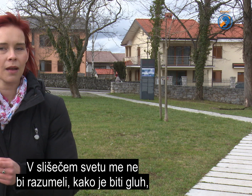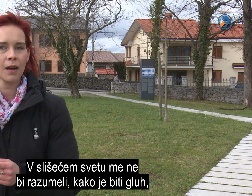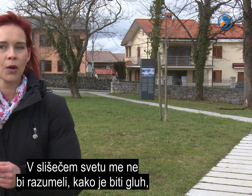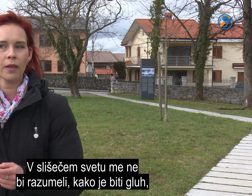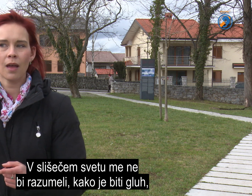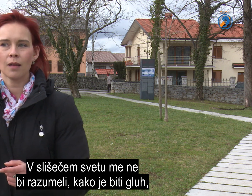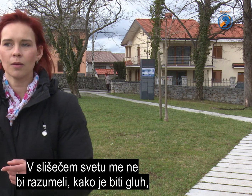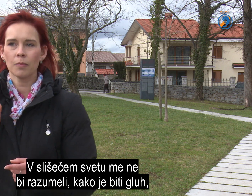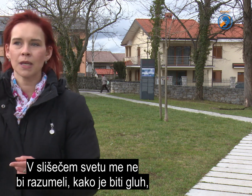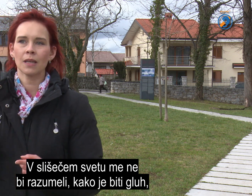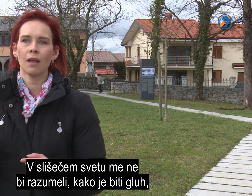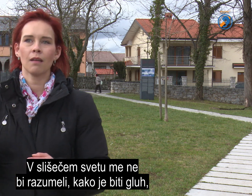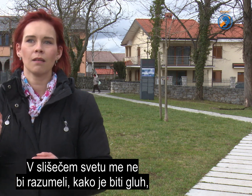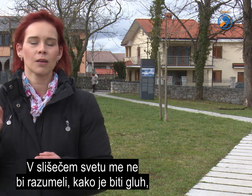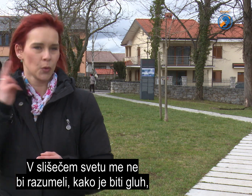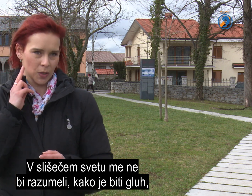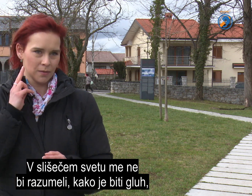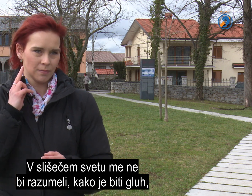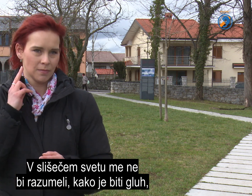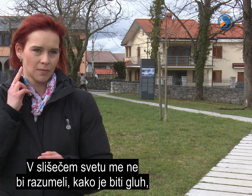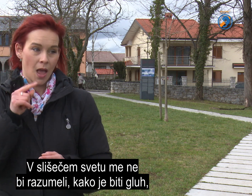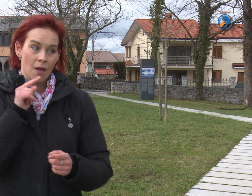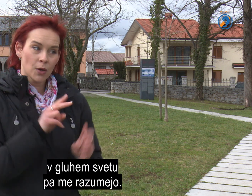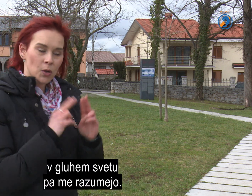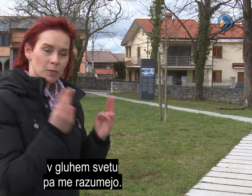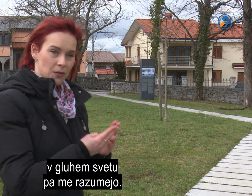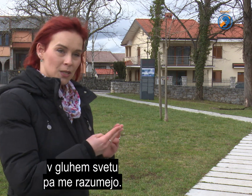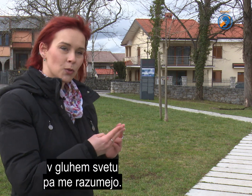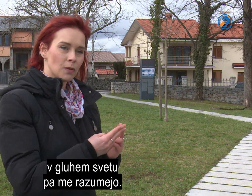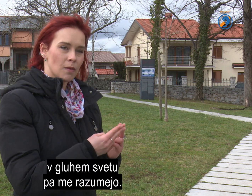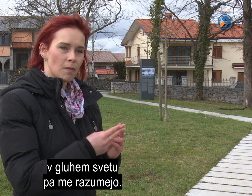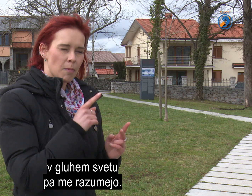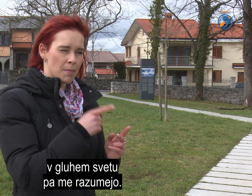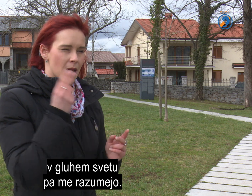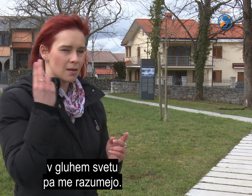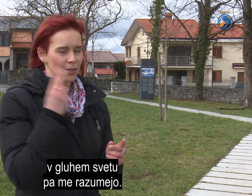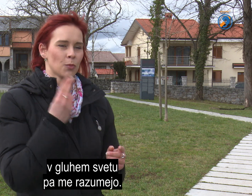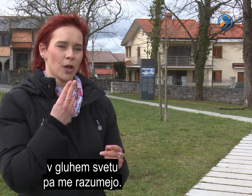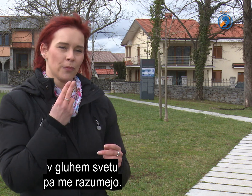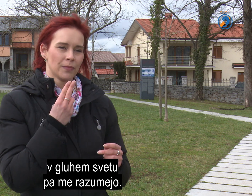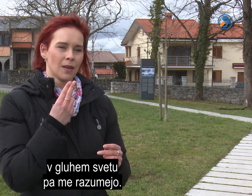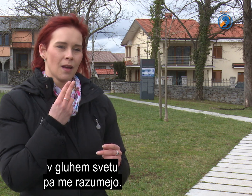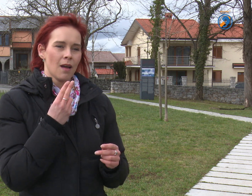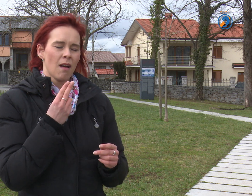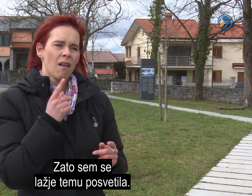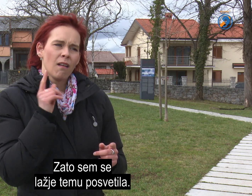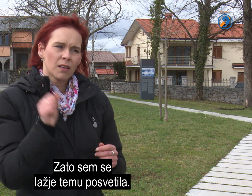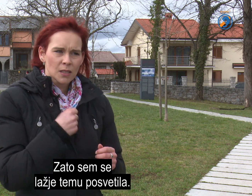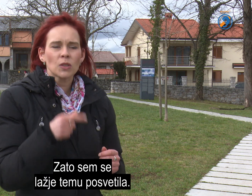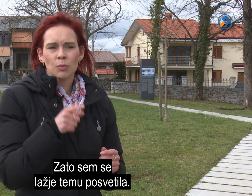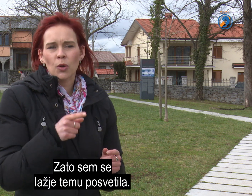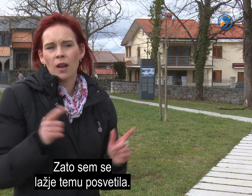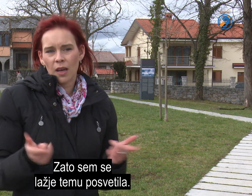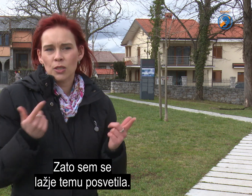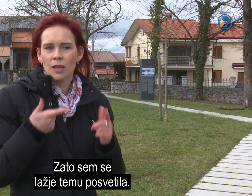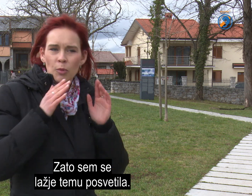razumeli, kako je biti gluh. V gluhem svetu pa me razumejo. Zato